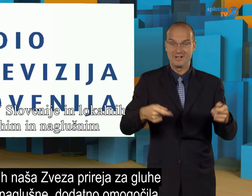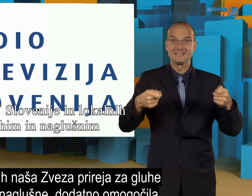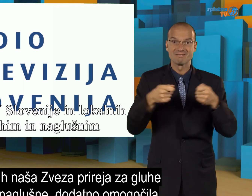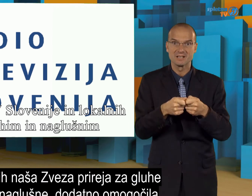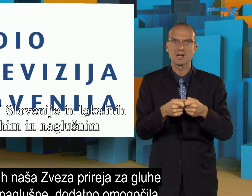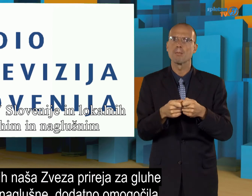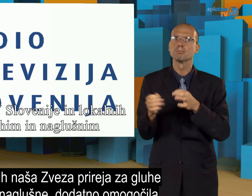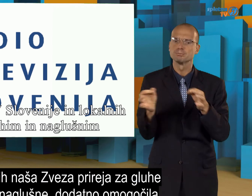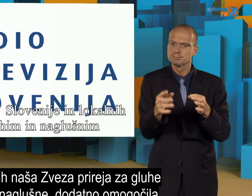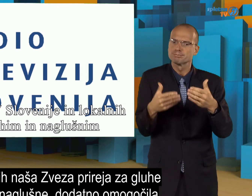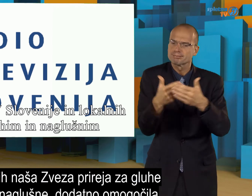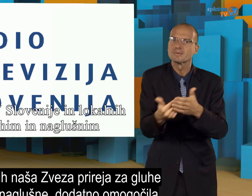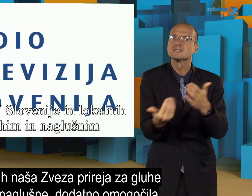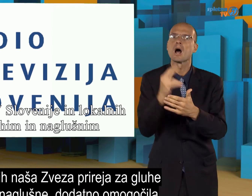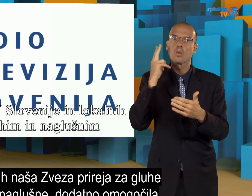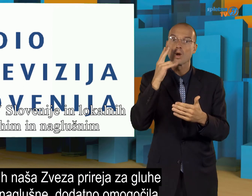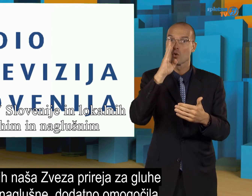priredbo oddaje Tednik.